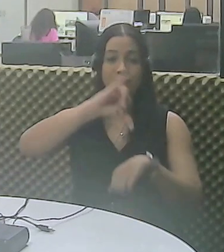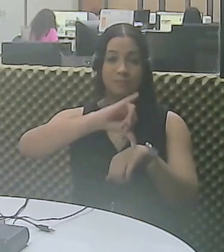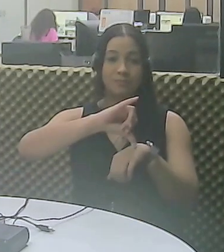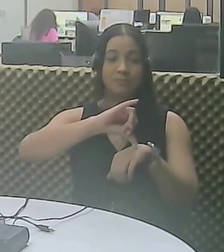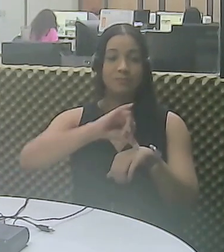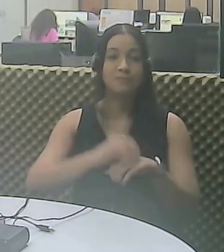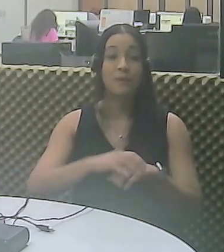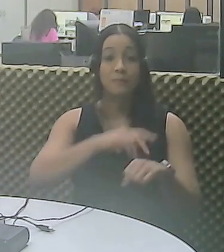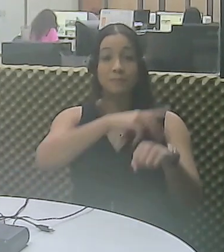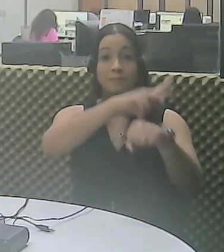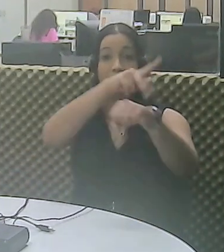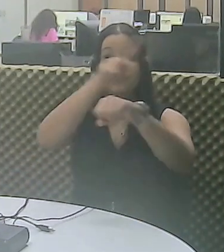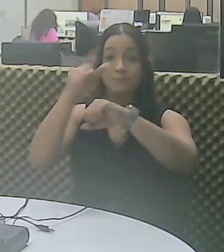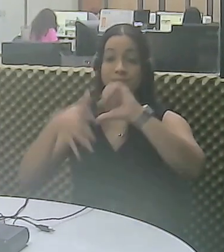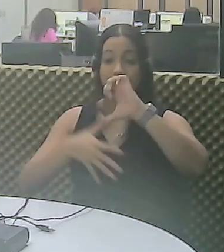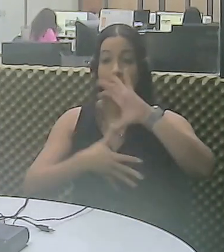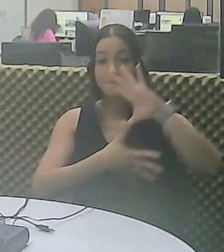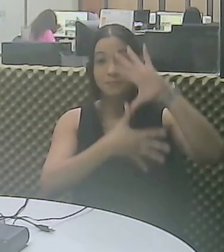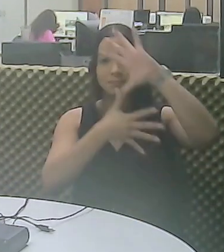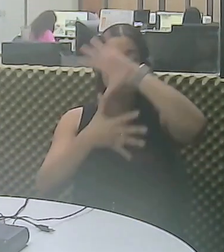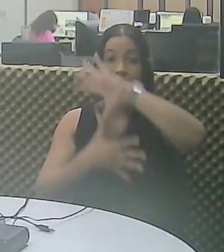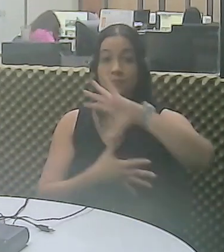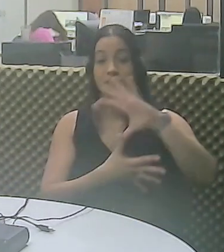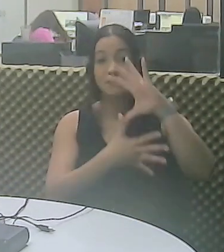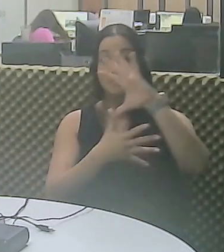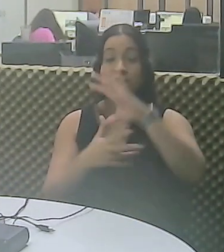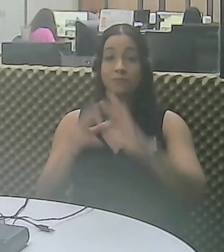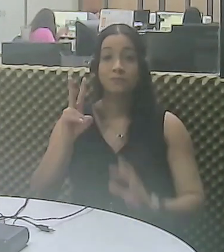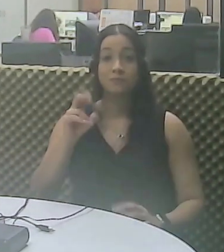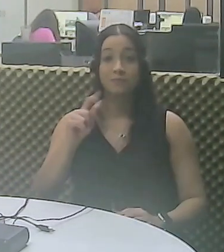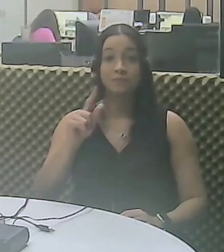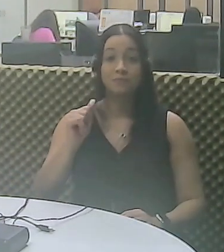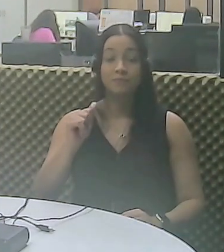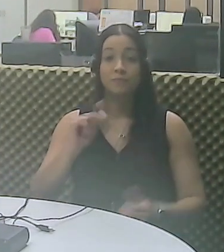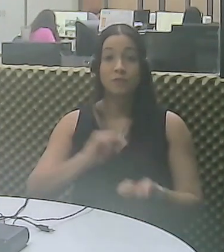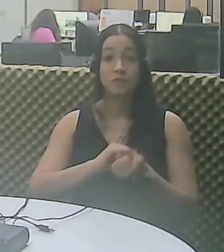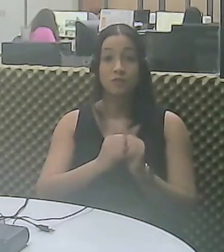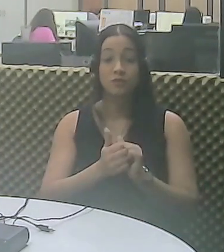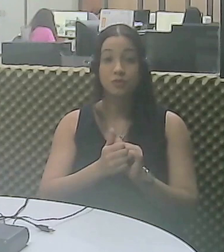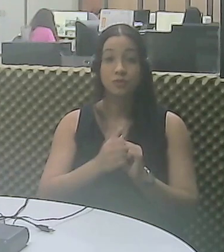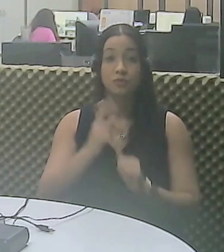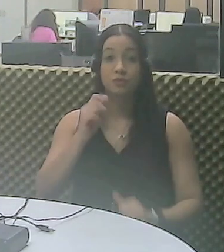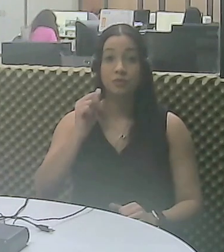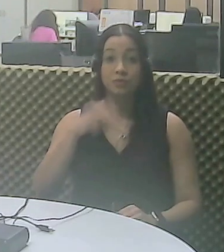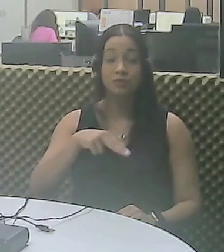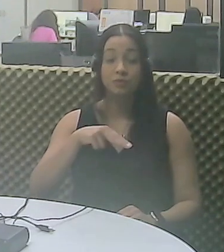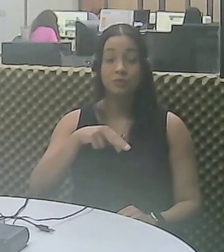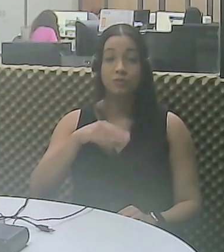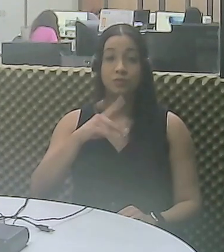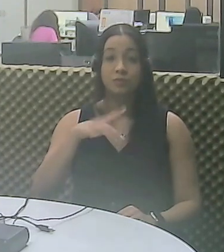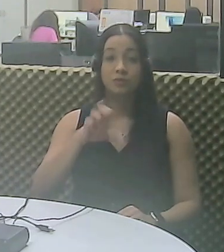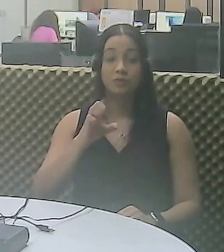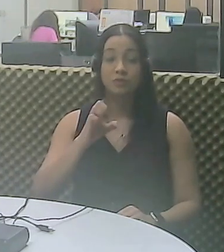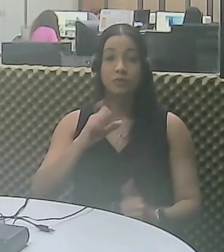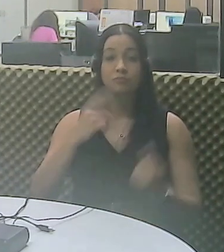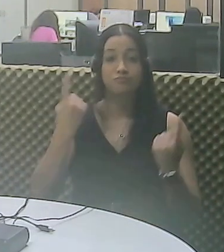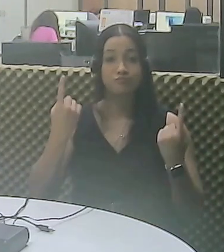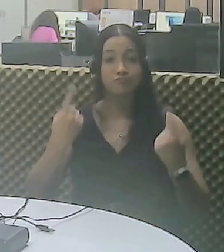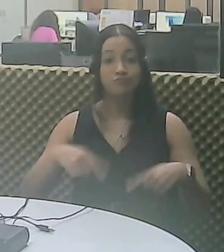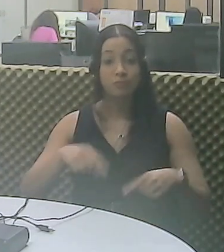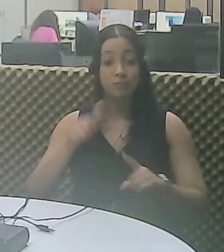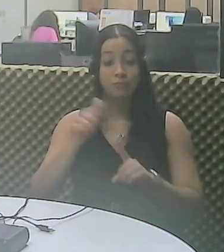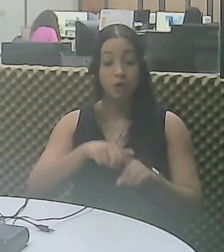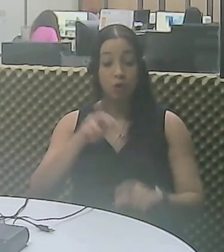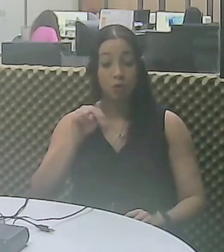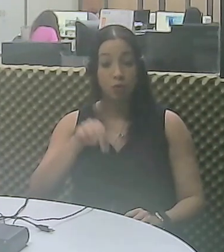competição envolve países das Américas que buscam a confirmação de vagas nos Jogos para Pan-Americanos no Chile, a serem disputados em